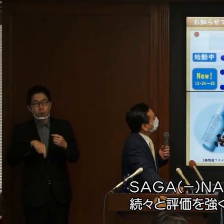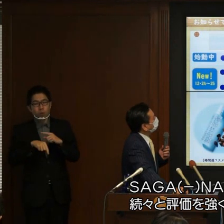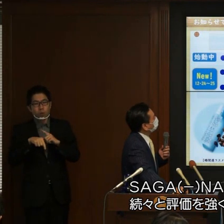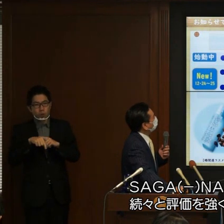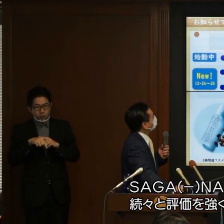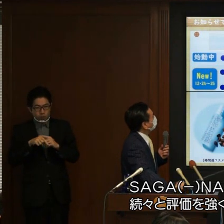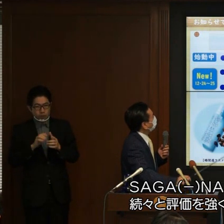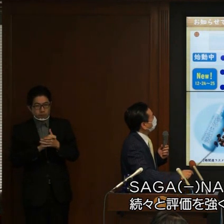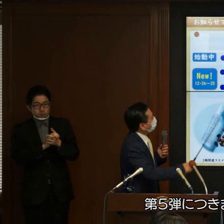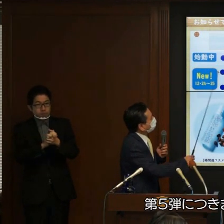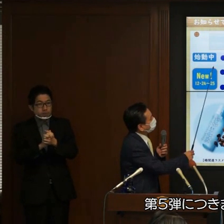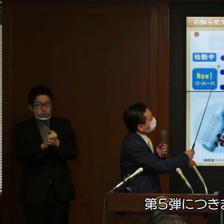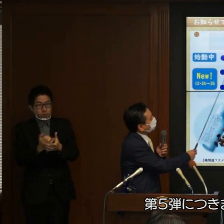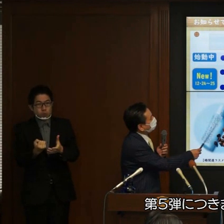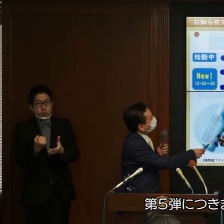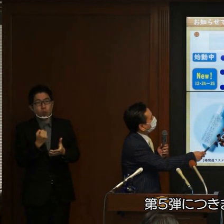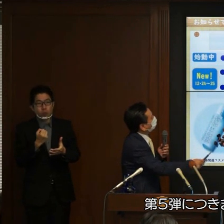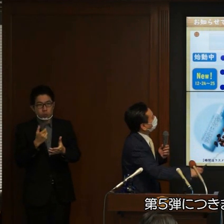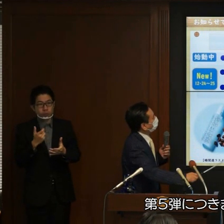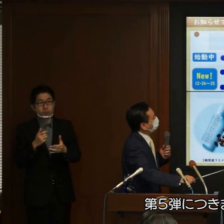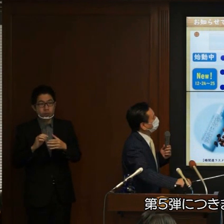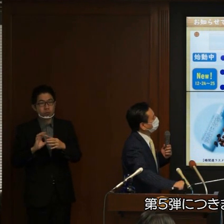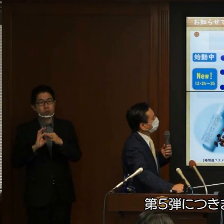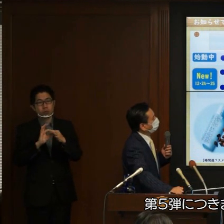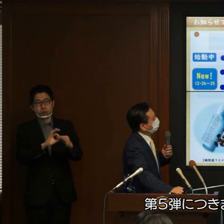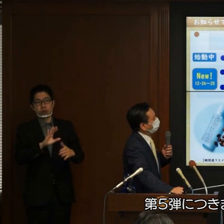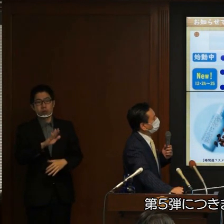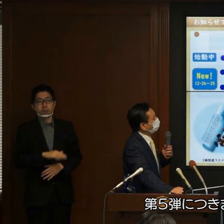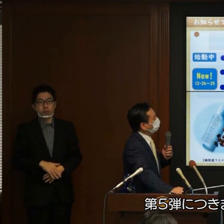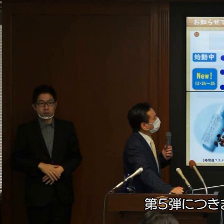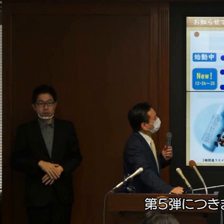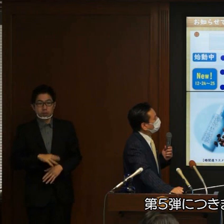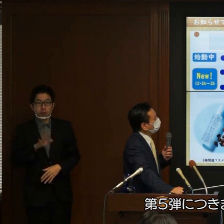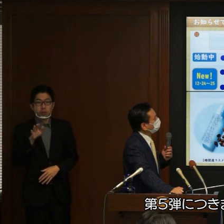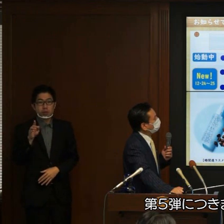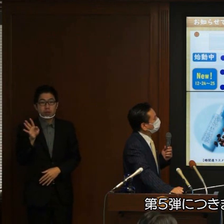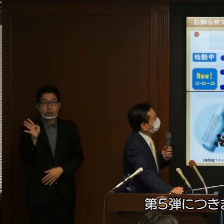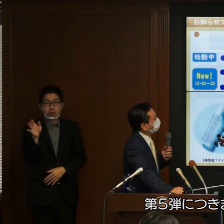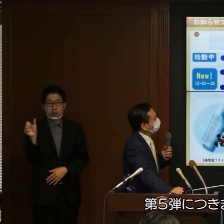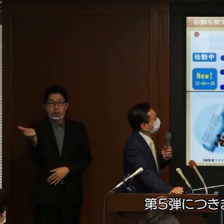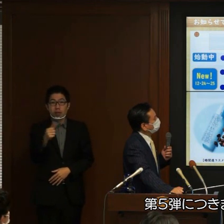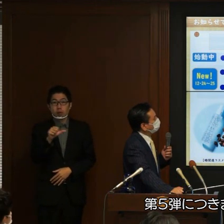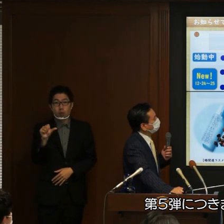価を強くしておりますが、まあ、第5弾につきましてはだいぶ、